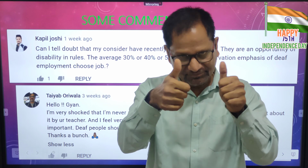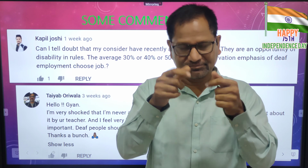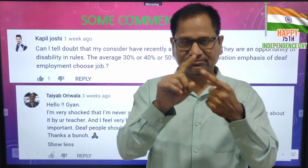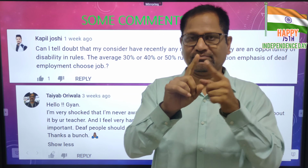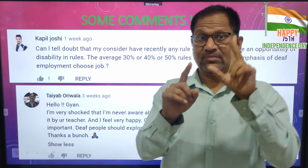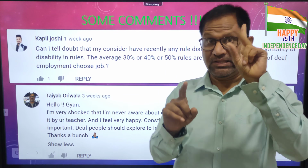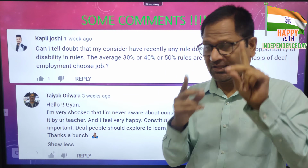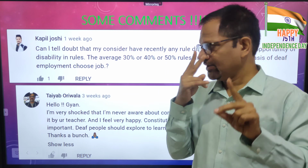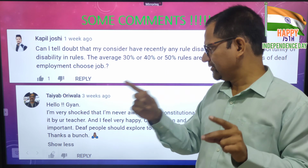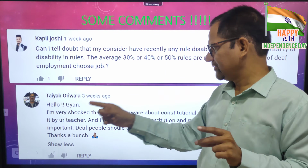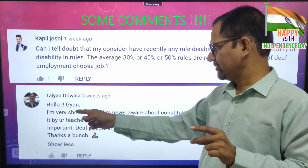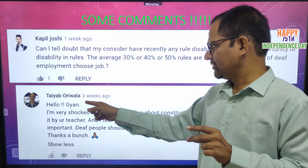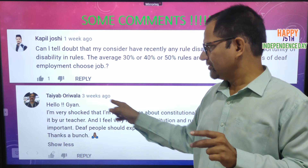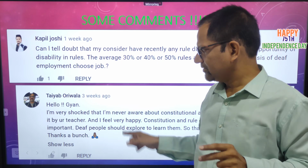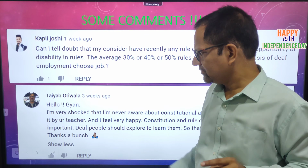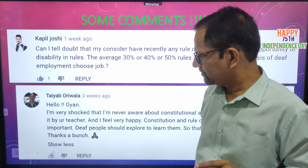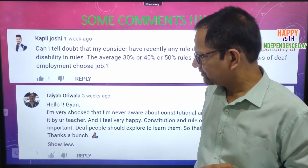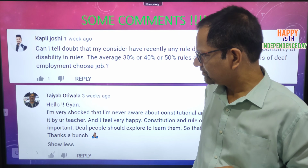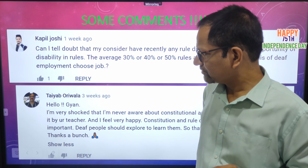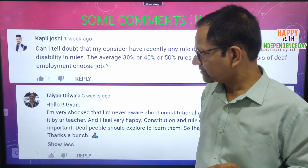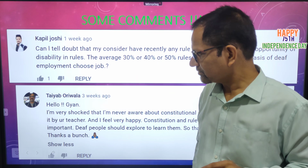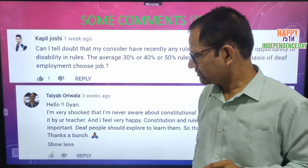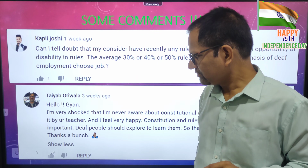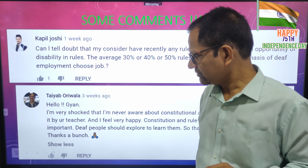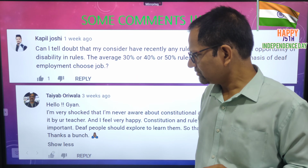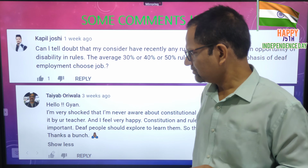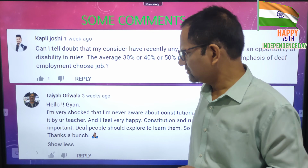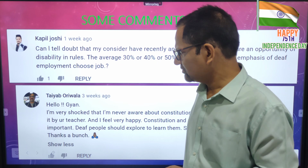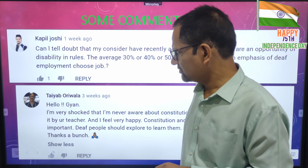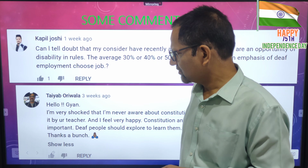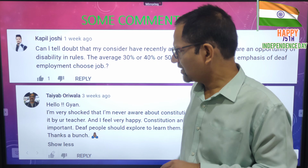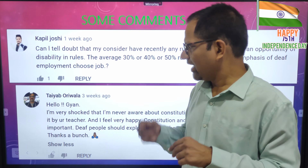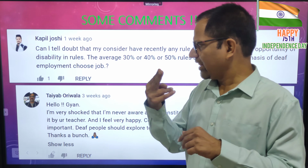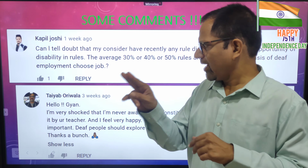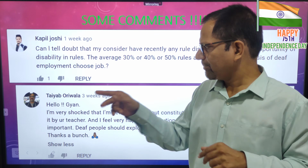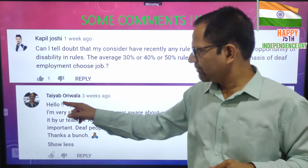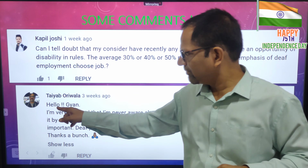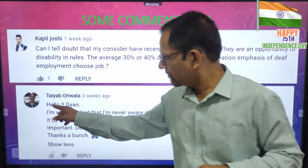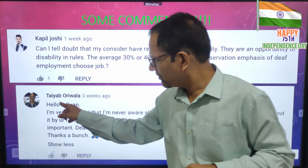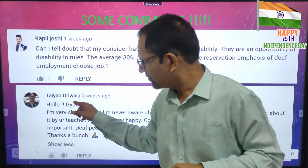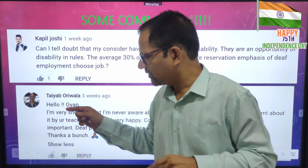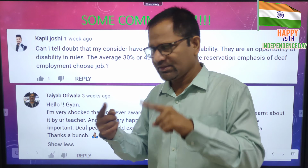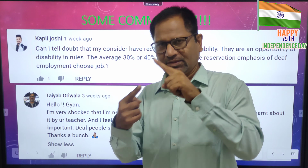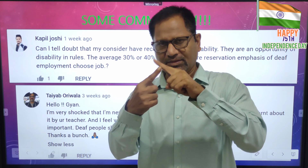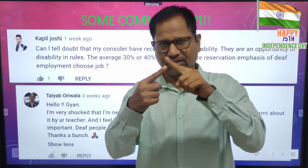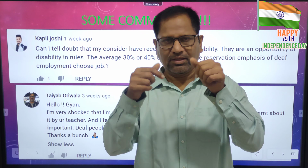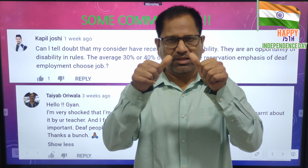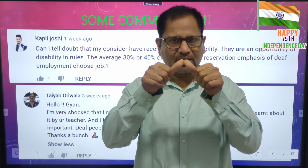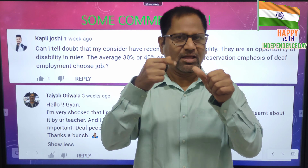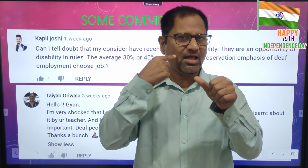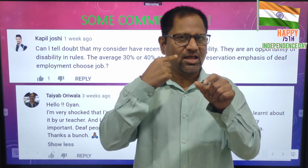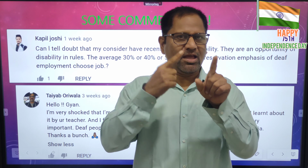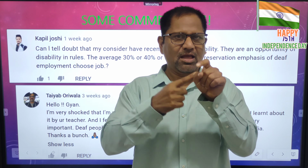है। समझ में आ गया होगा आपको ये बात। इसी तरह से तैयब ओरीवाला जो हैं, तैयब